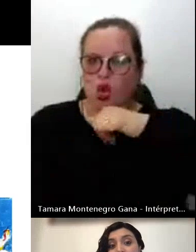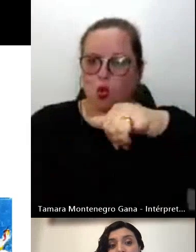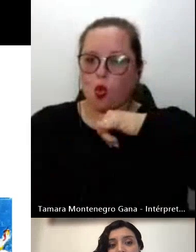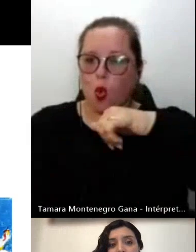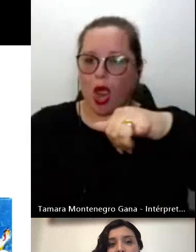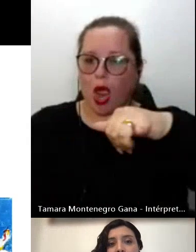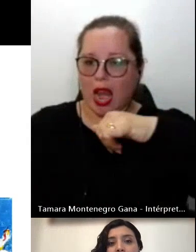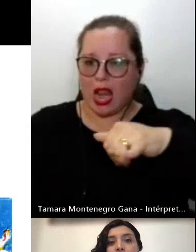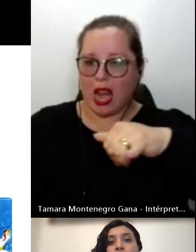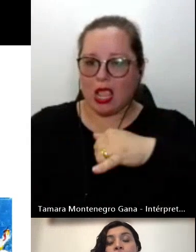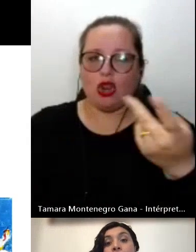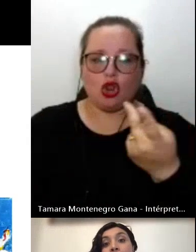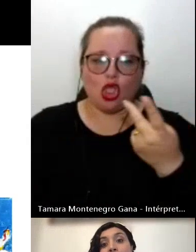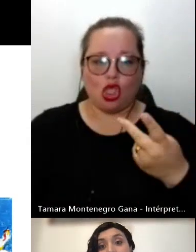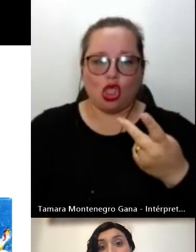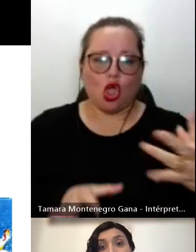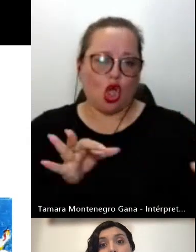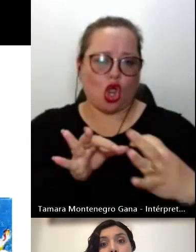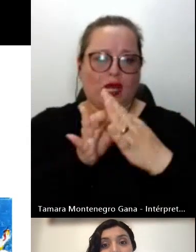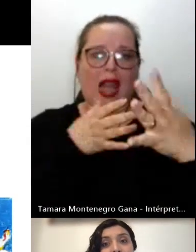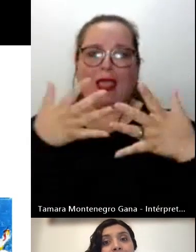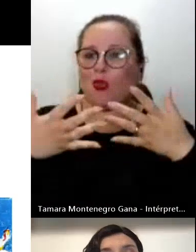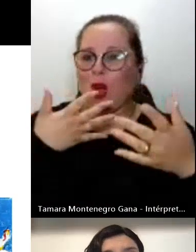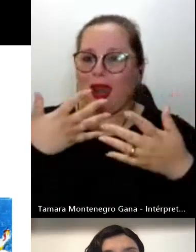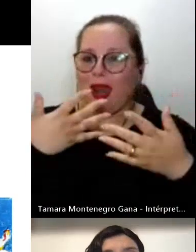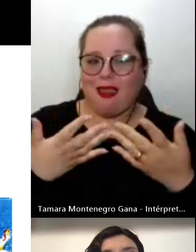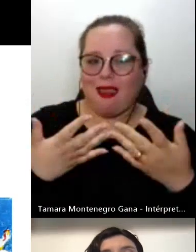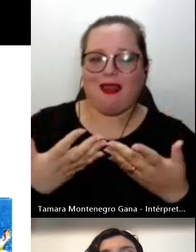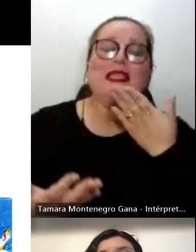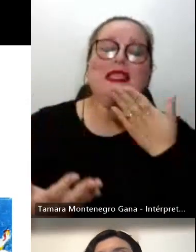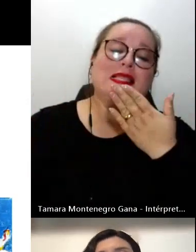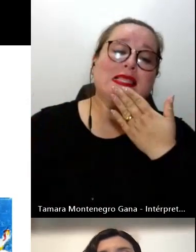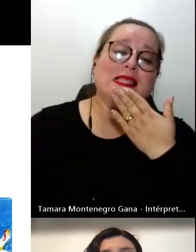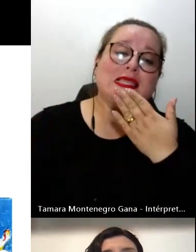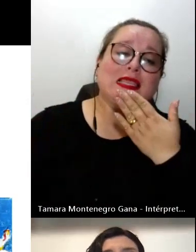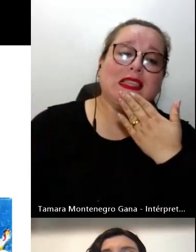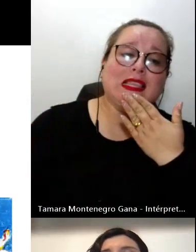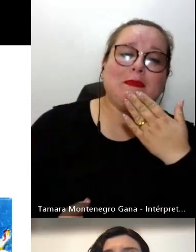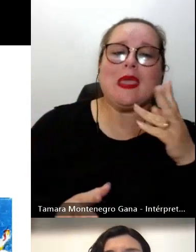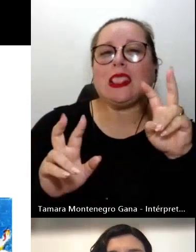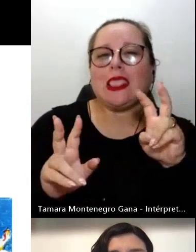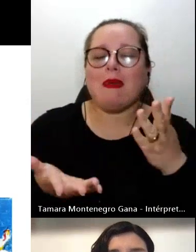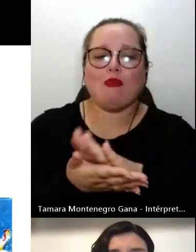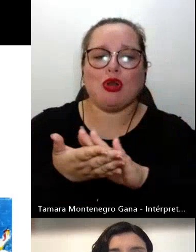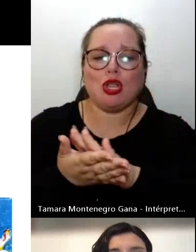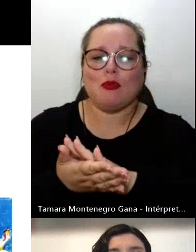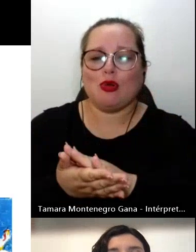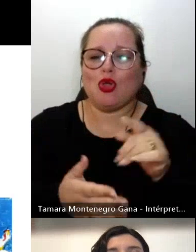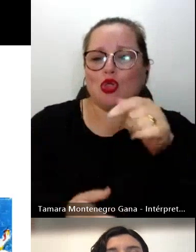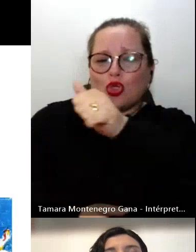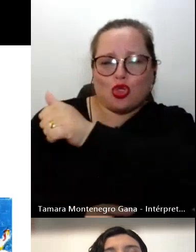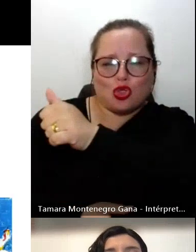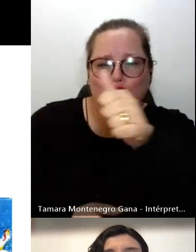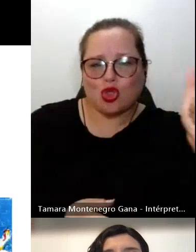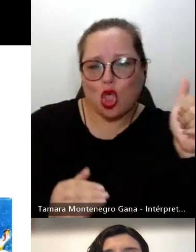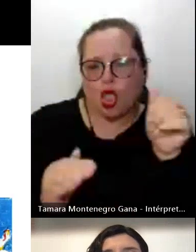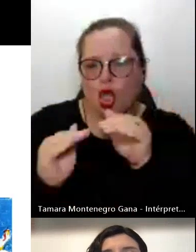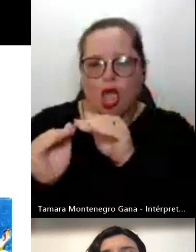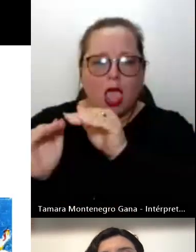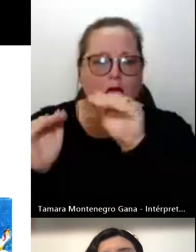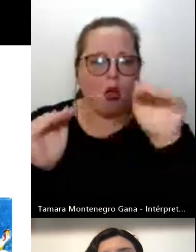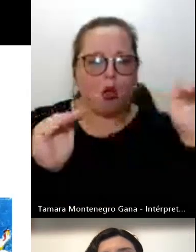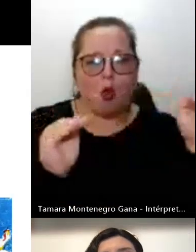tenemos esta conexión natural y también se da esta idea de igualitarismo. ¿En qué